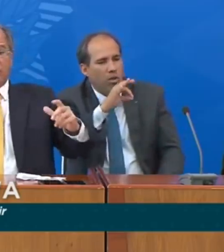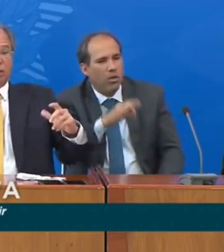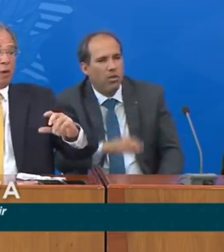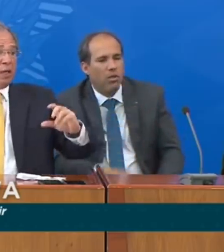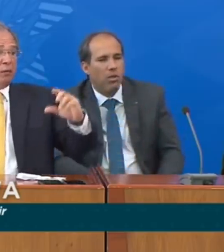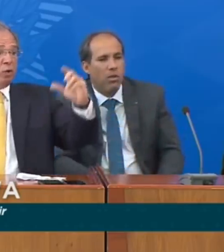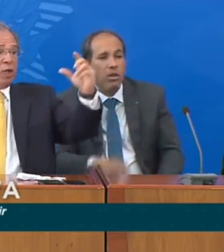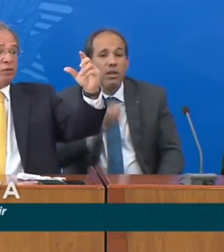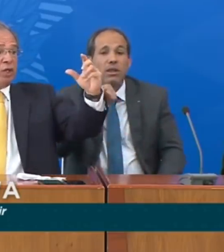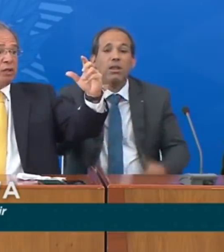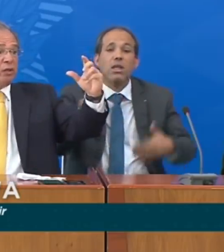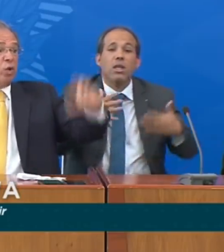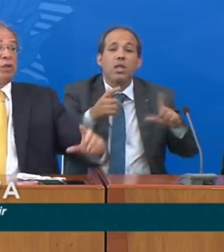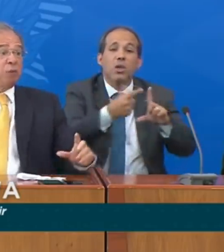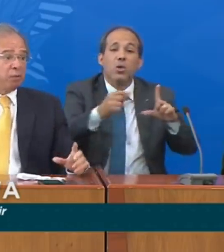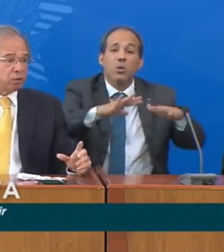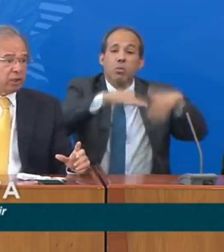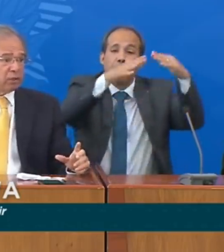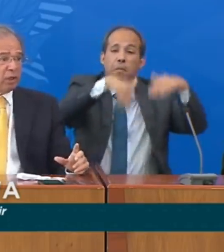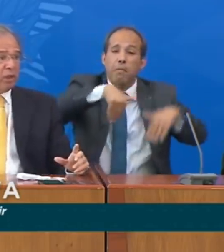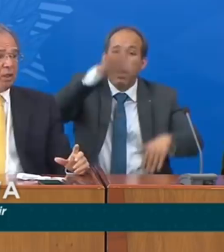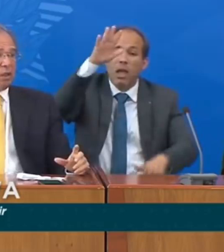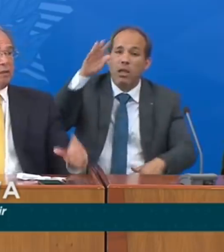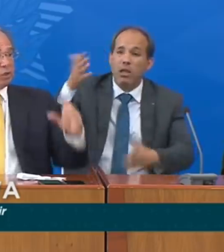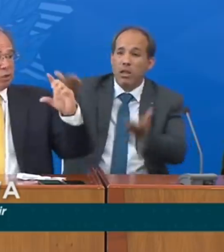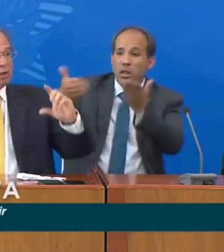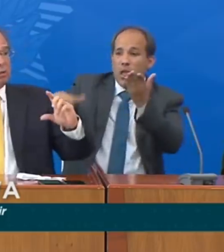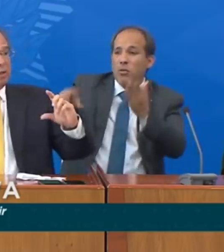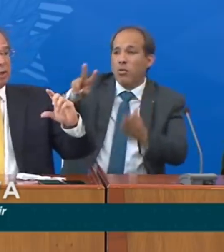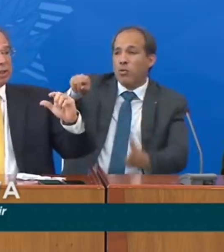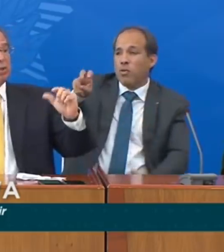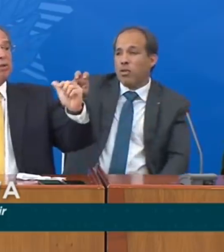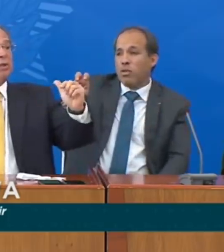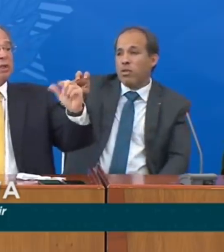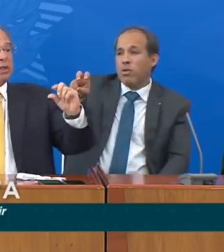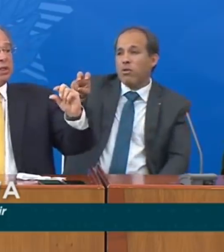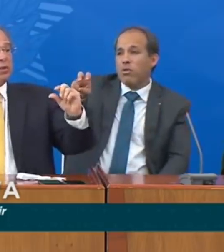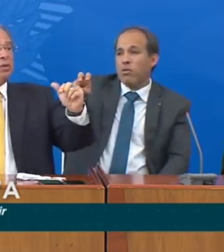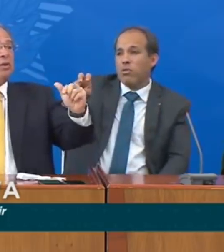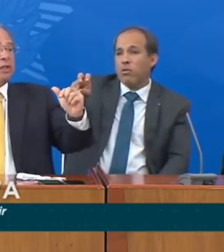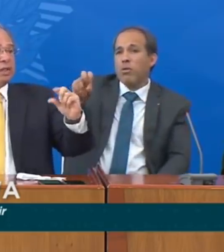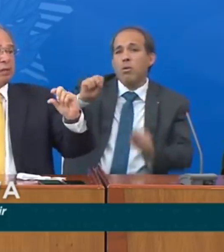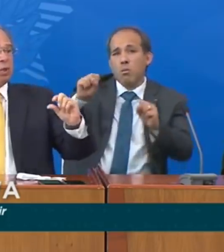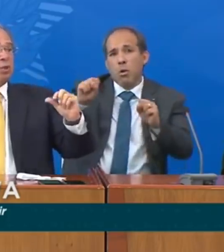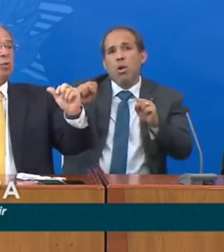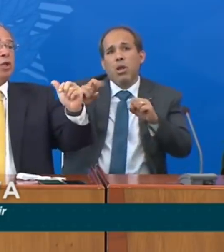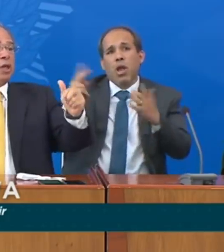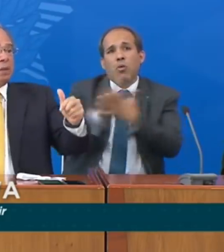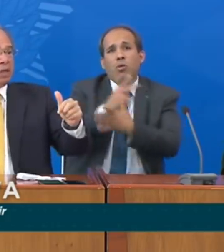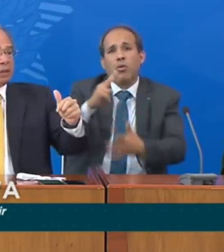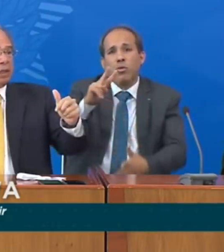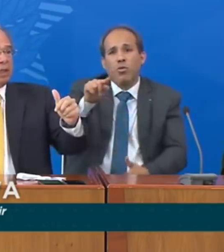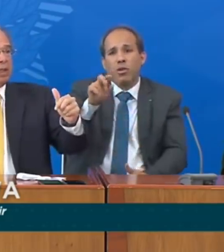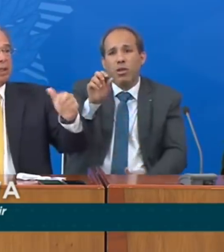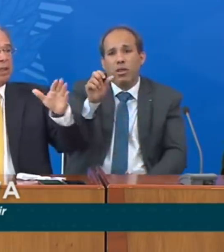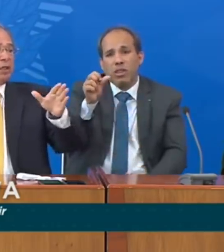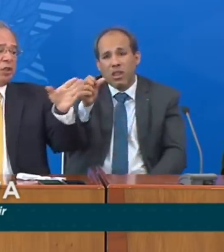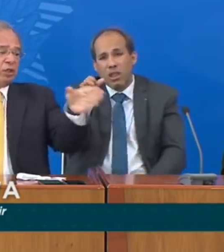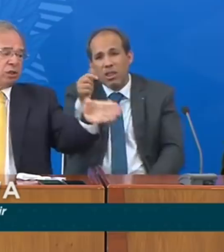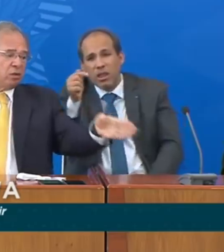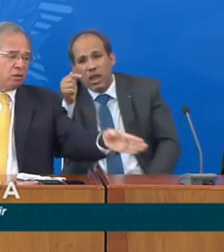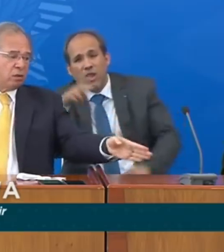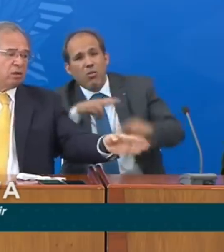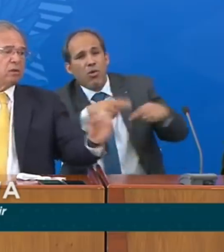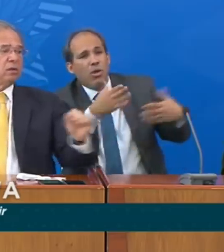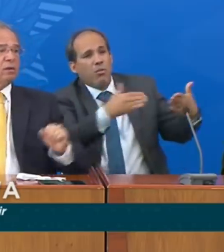estamos revendo o parâmetro, e o déficit ia ser 2,5%. Em vez de 2,5%, pode ser 2,6%, 2,7%, pode ser um pouquinho a mais. E a